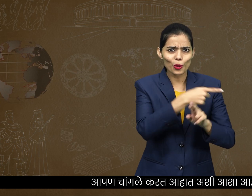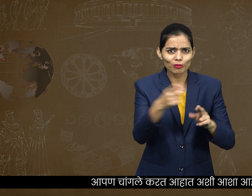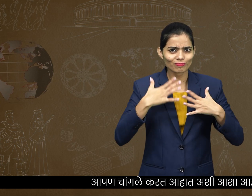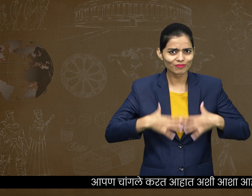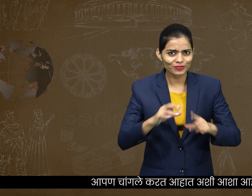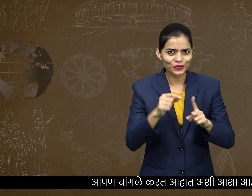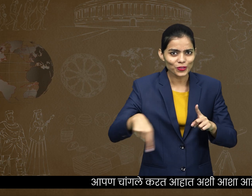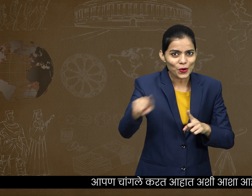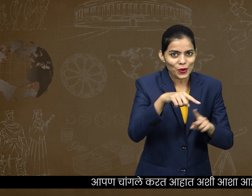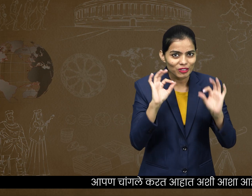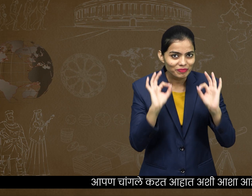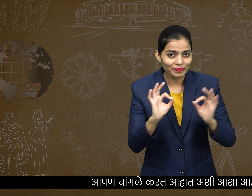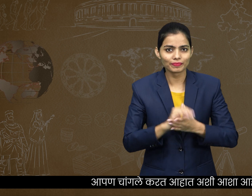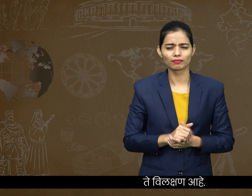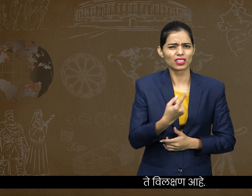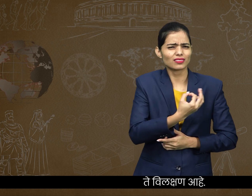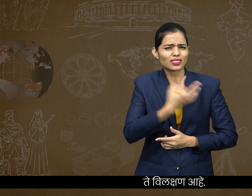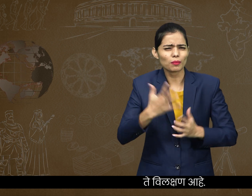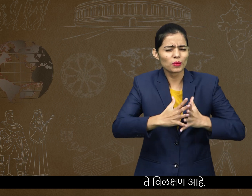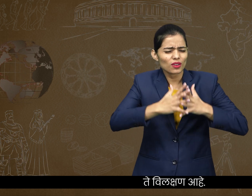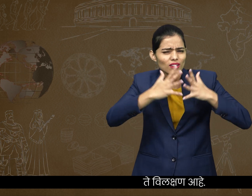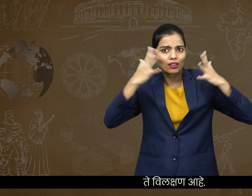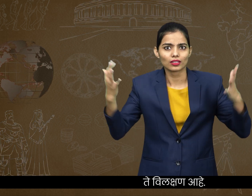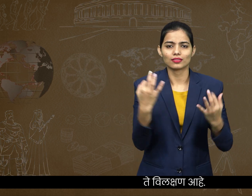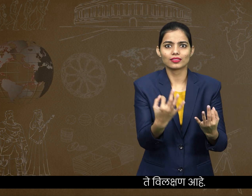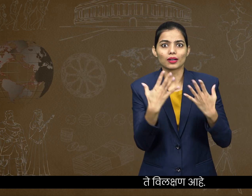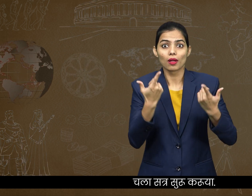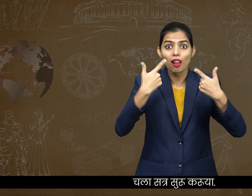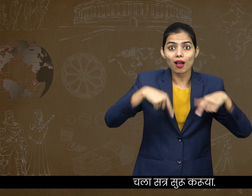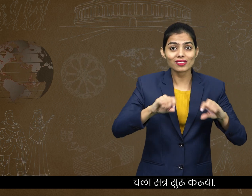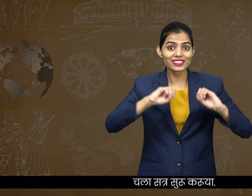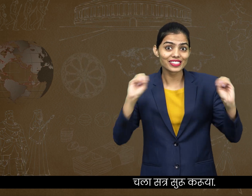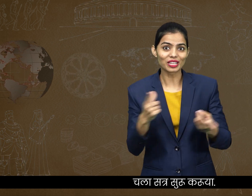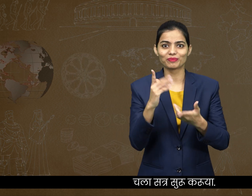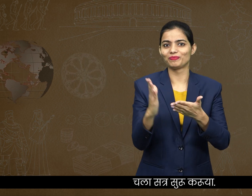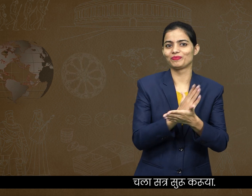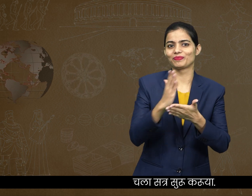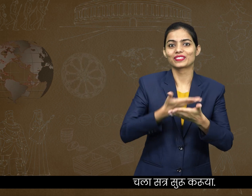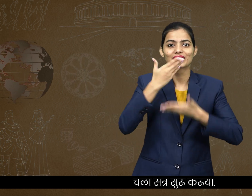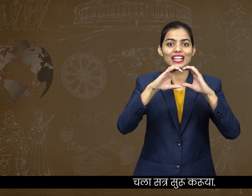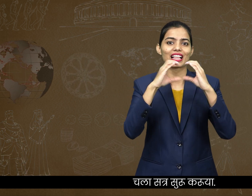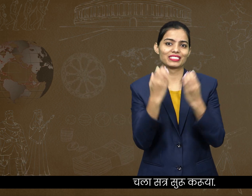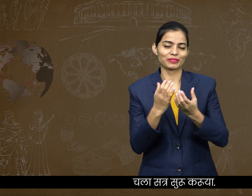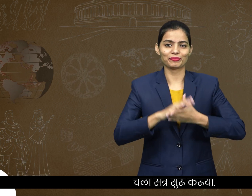आपण चांगलं करत आहात अशी आशा आहे. ते विलक्षण आहे. चला सत्र सुरू करूया.